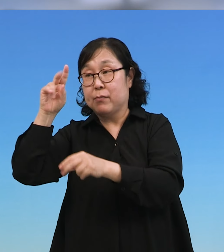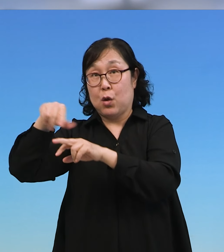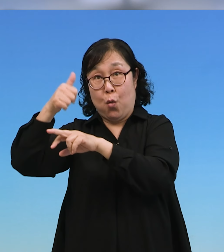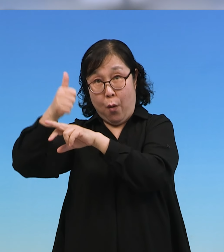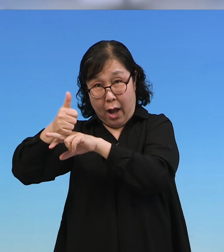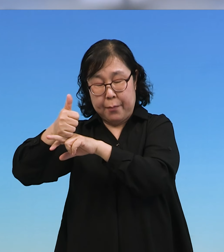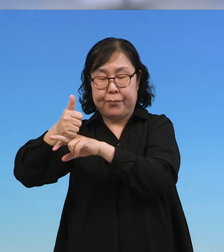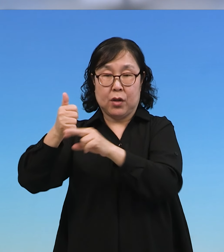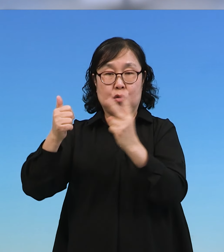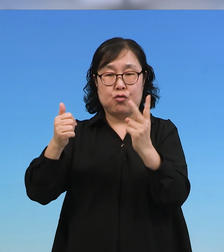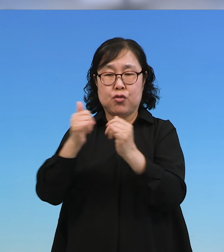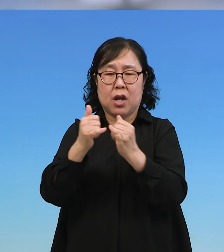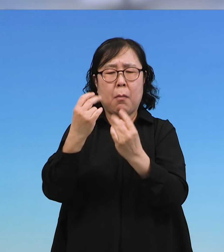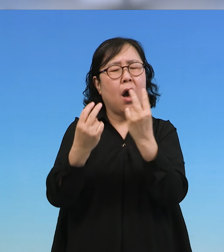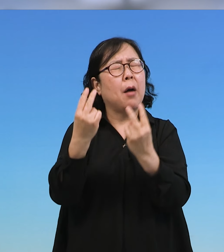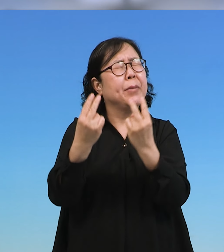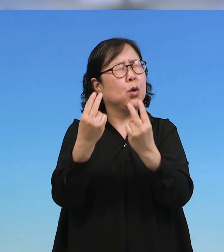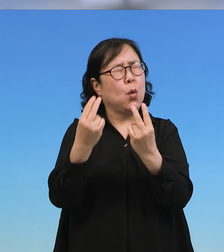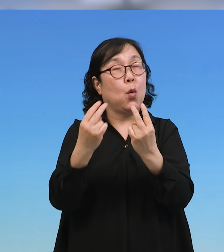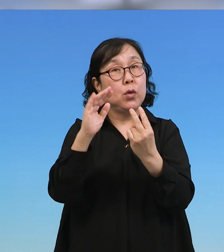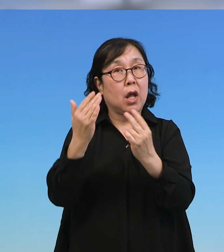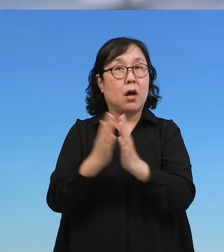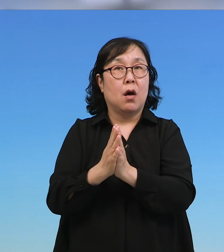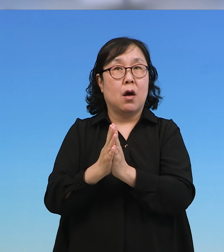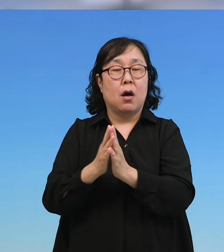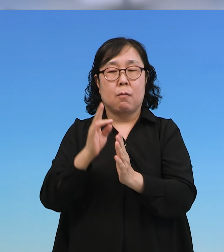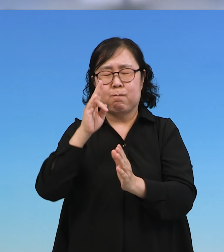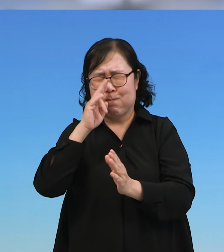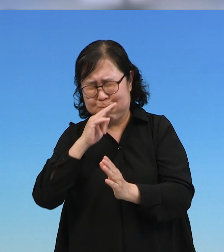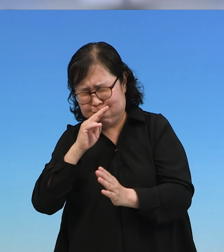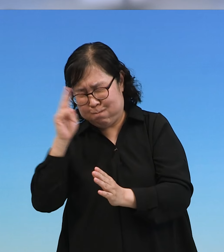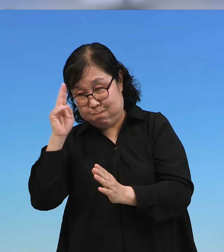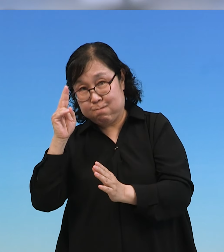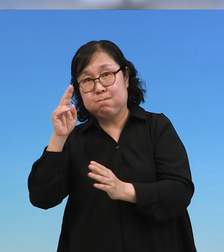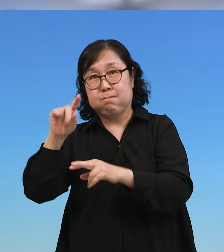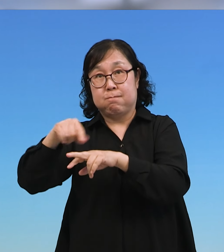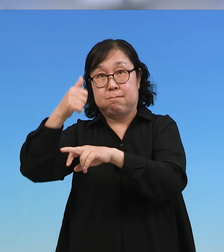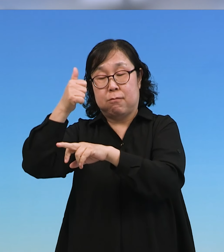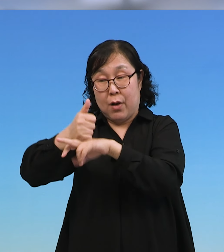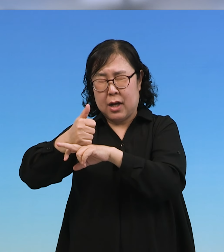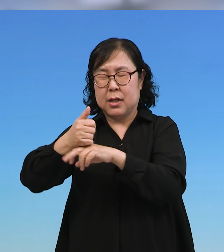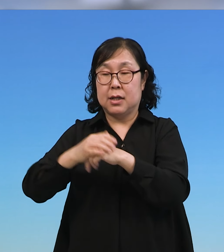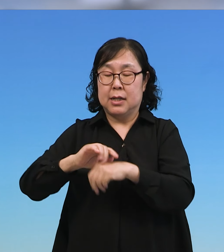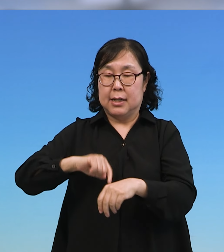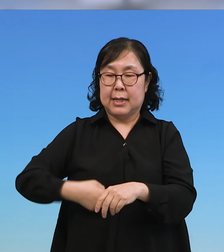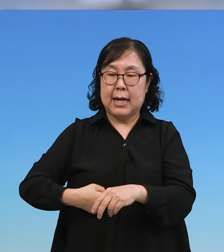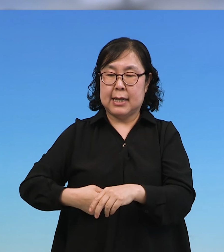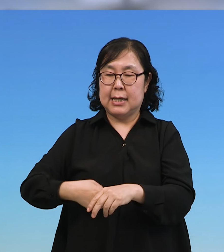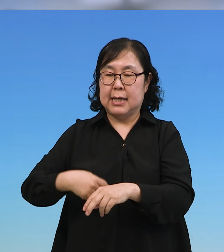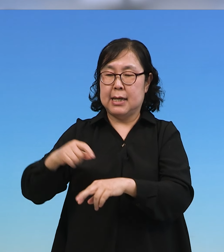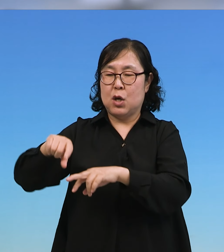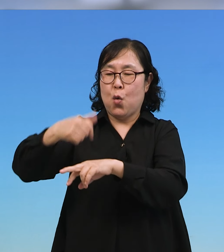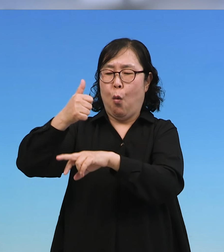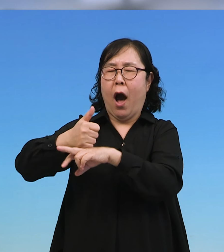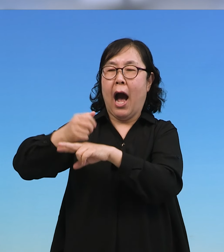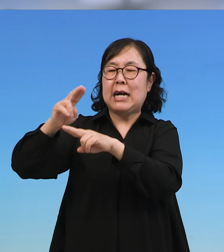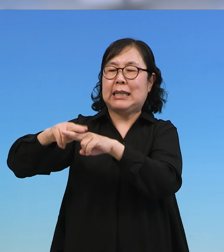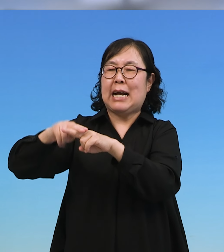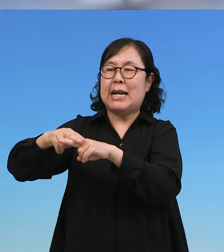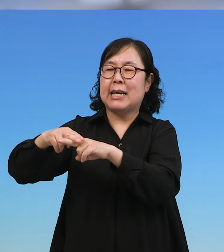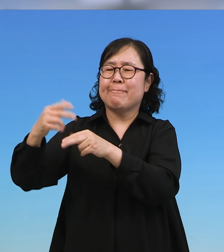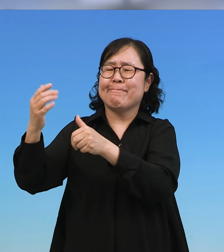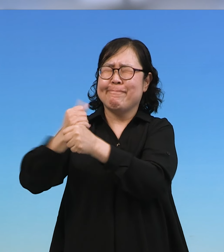어떤 존재인지 아시잖아요. 자기가 이 왕자리를 지키려고 아무런 죄도 없는 그 청년을